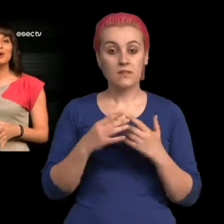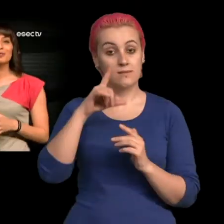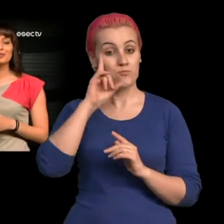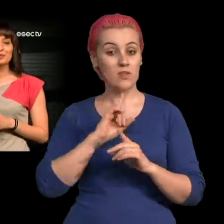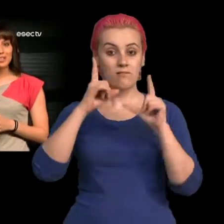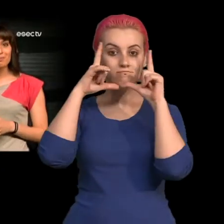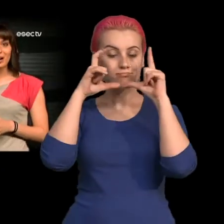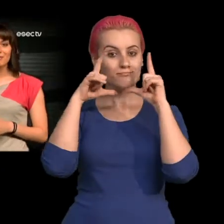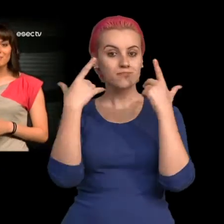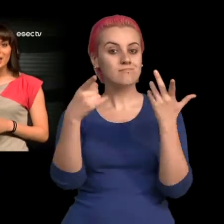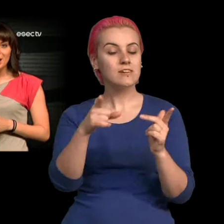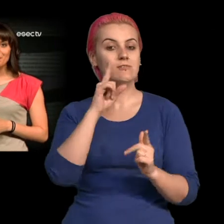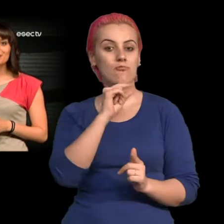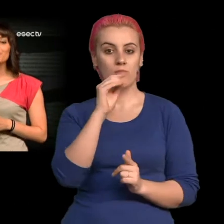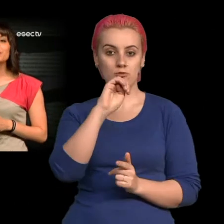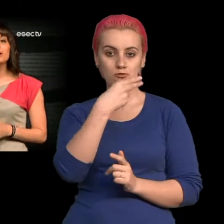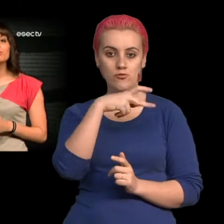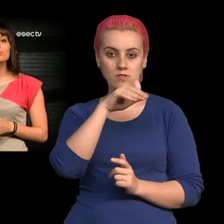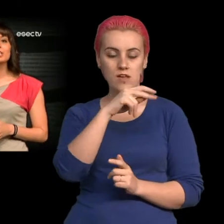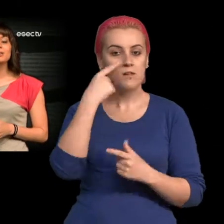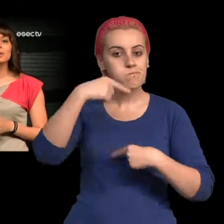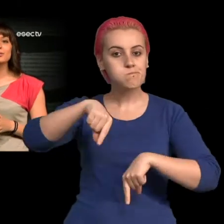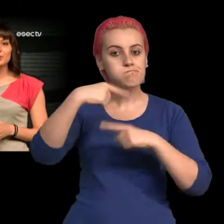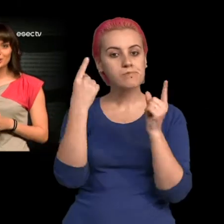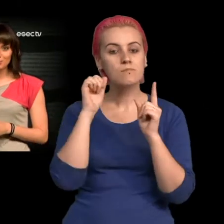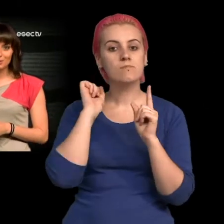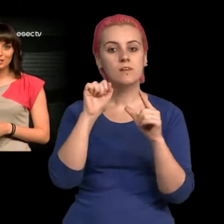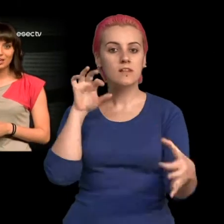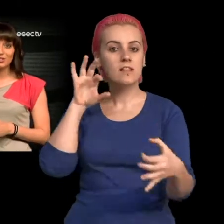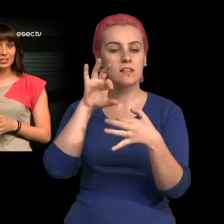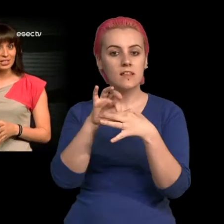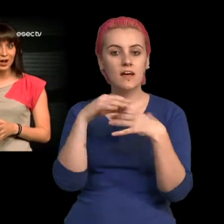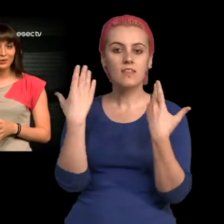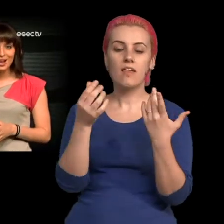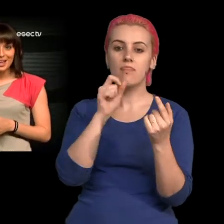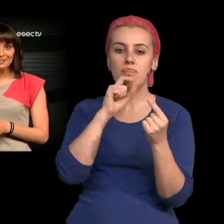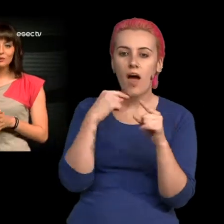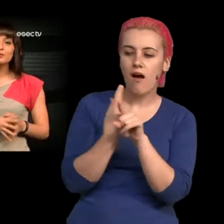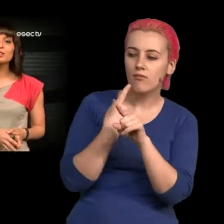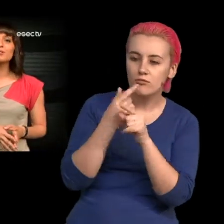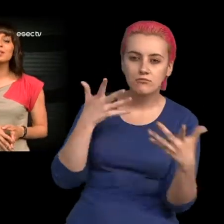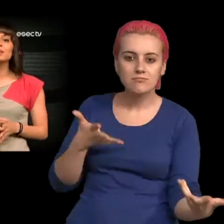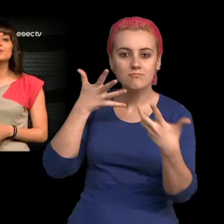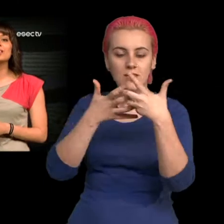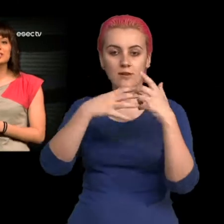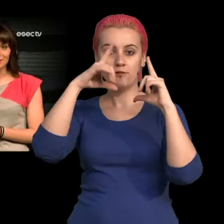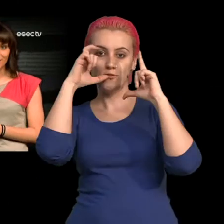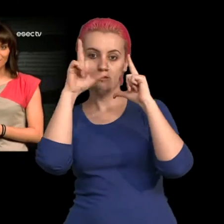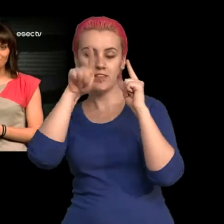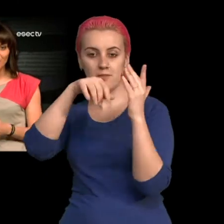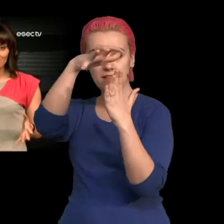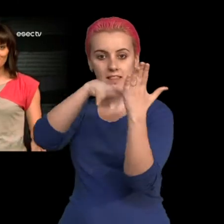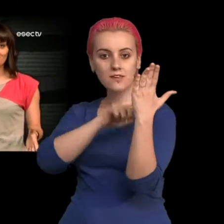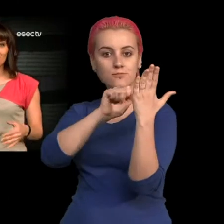A fotógrafa Susana Paiva apresenta o primeiro objeto em torno das possibilidades de diálogo entre a fotografia e o texto